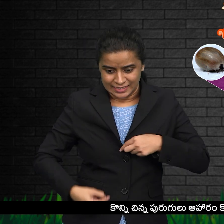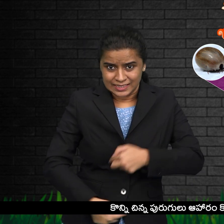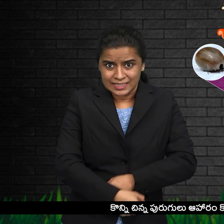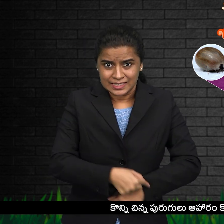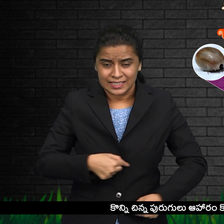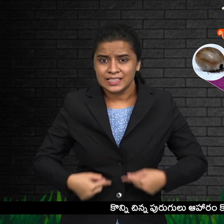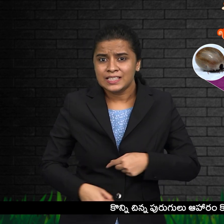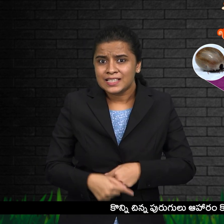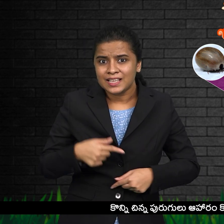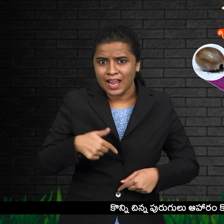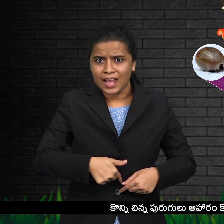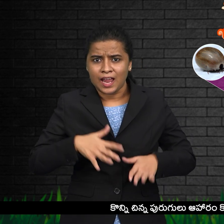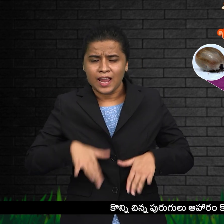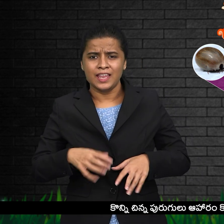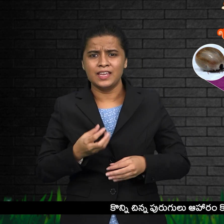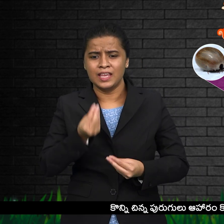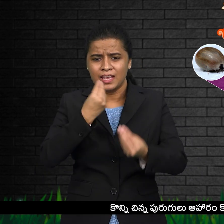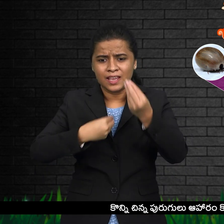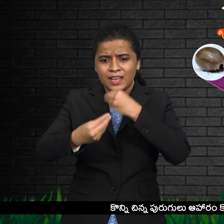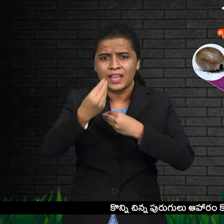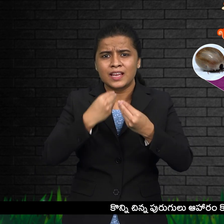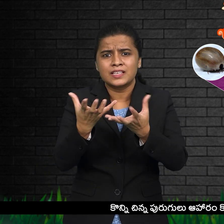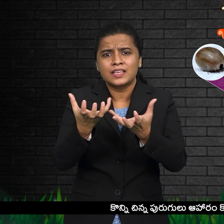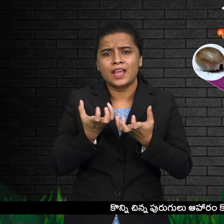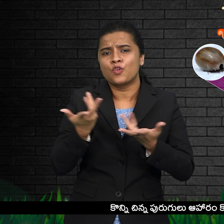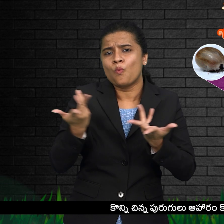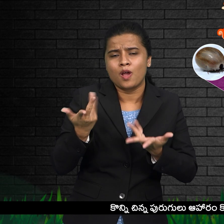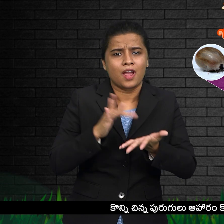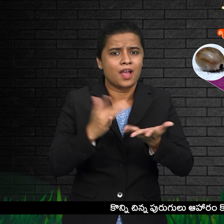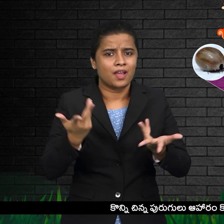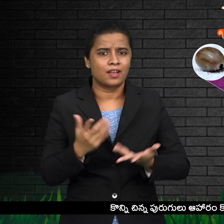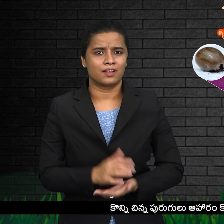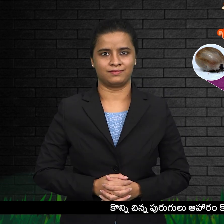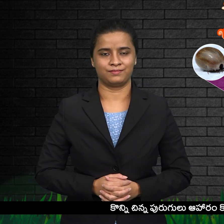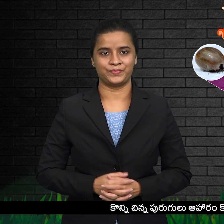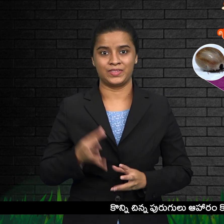కొన్ని చిన్న పురుగులు ఆహారం కోసం ఇతర జంతువులపై ఆధారపడతాయి.